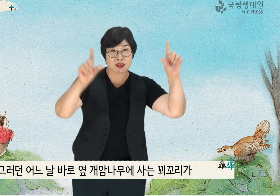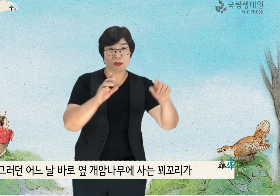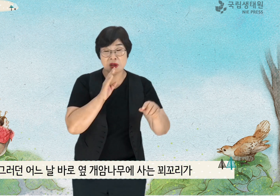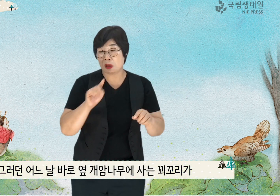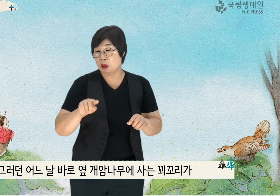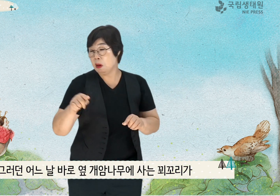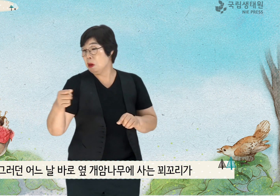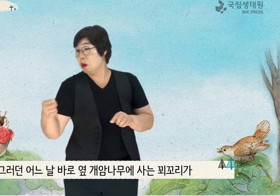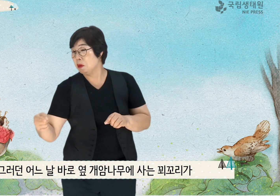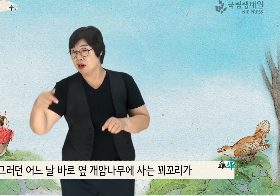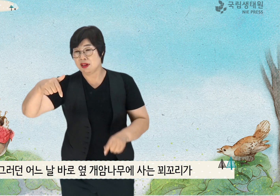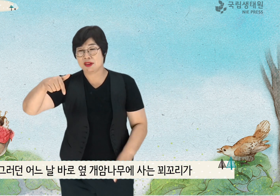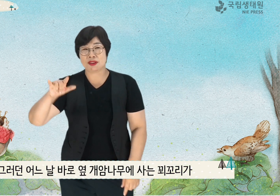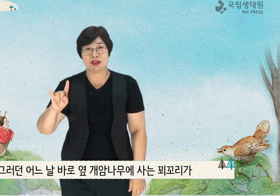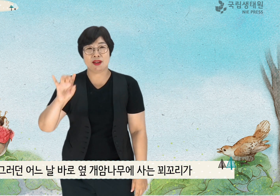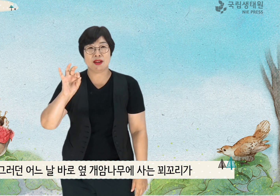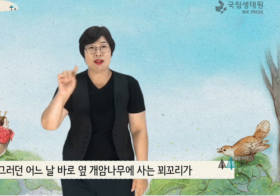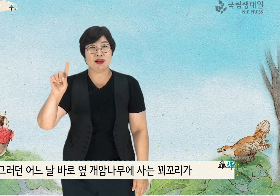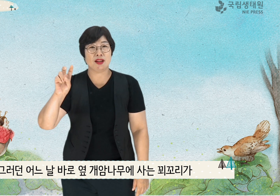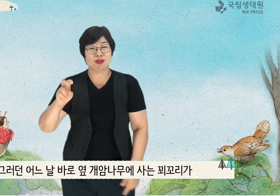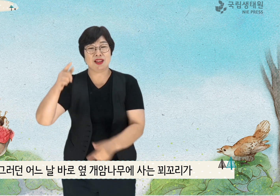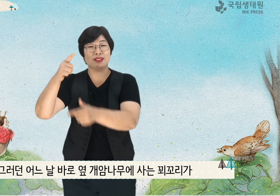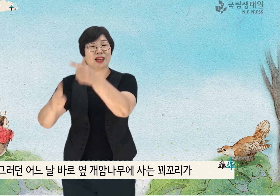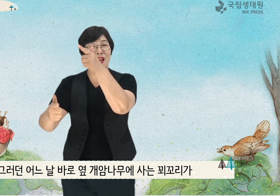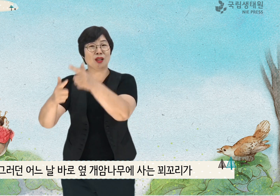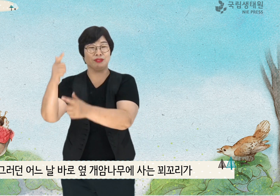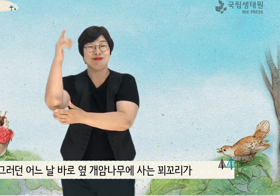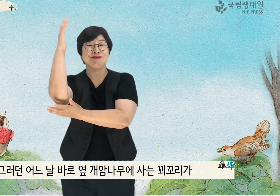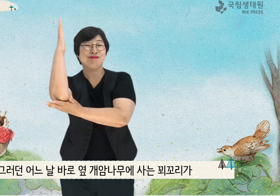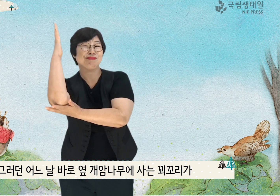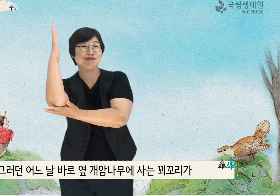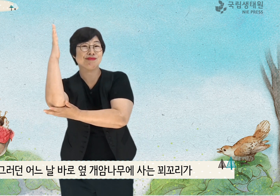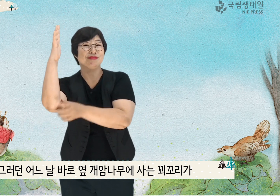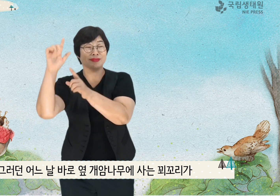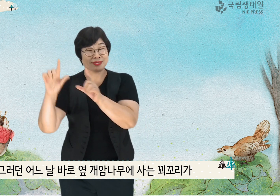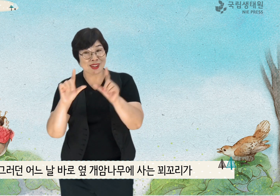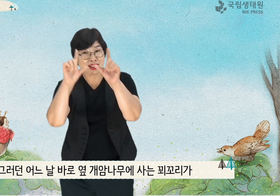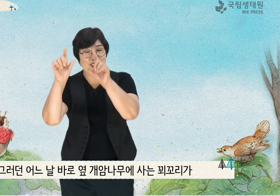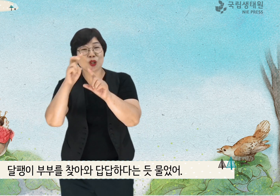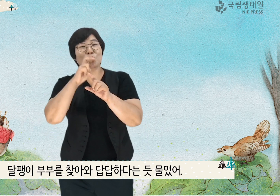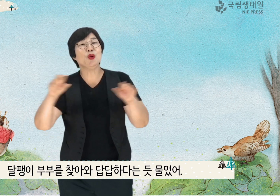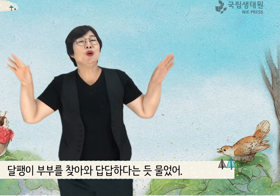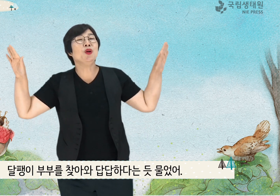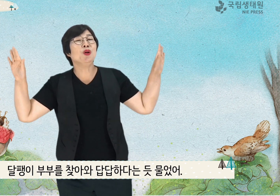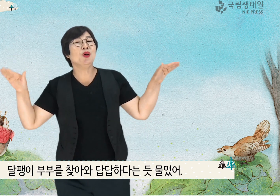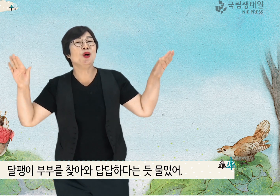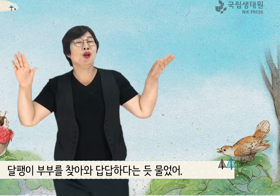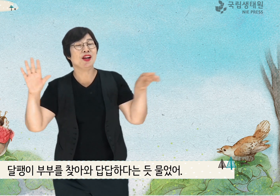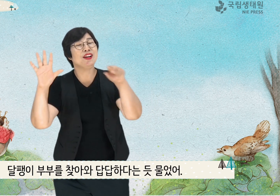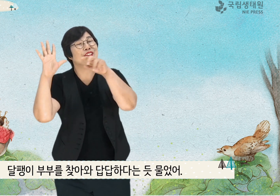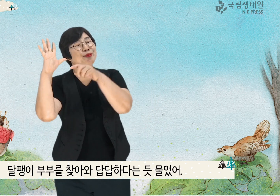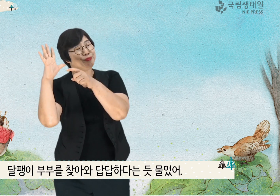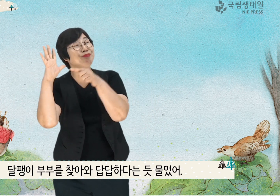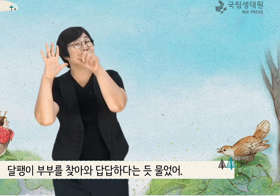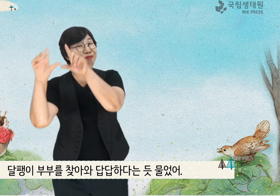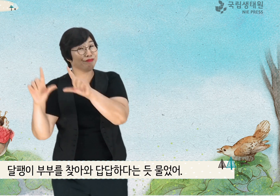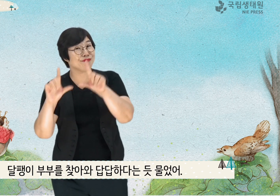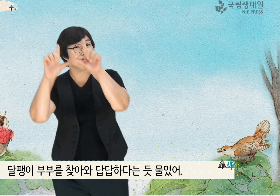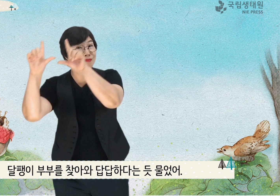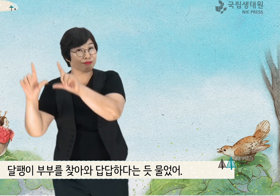그러던 어느 날, 바로 옆 개암나무에 사는 꾀꼬리가 달팽이 부부를